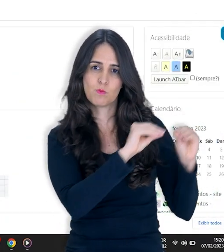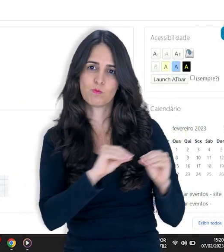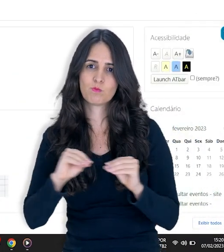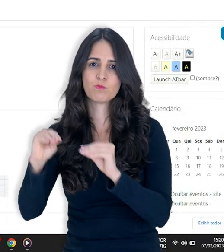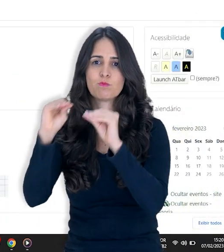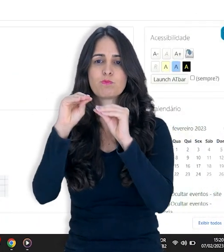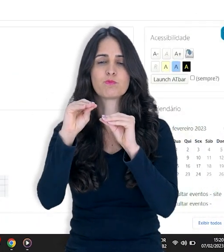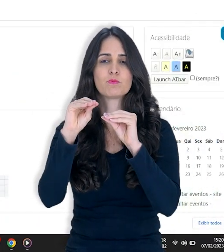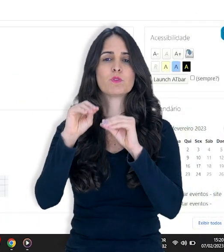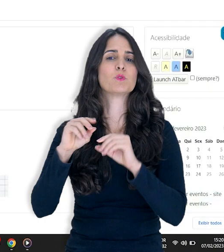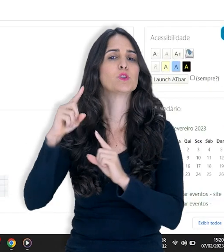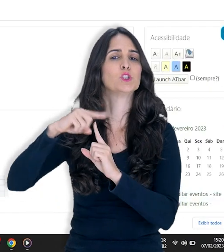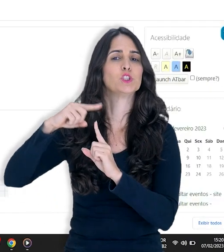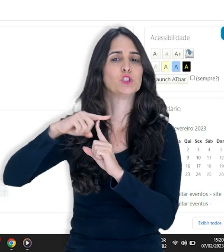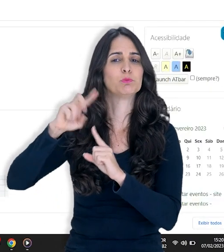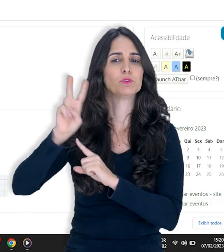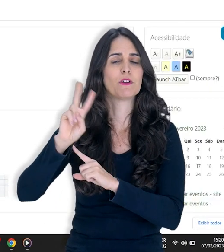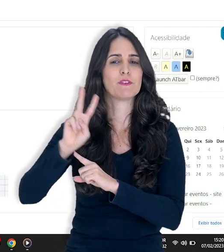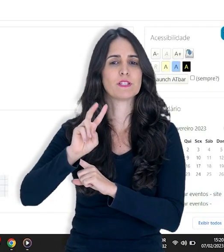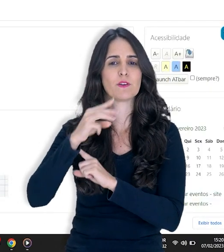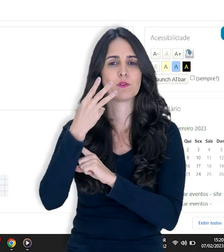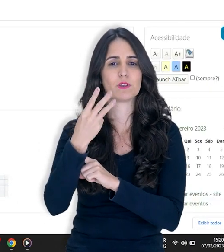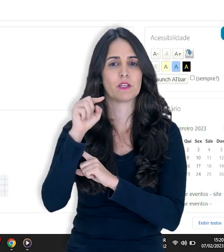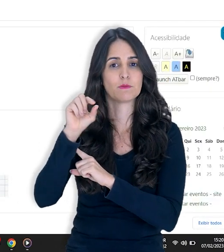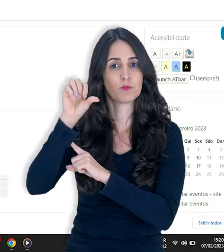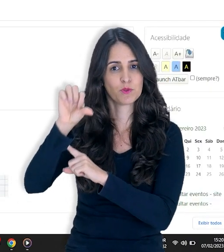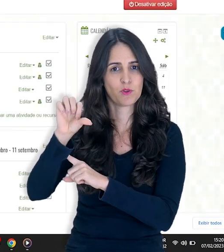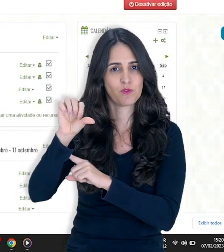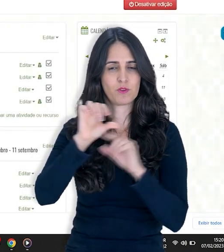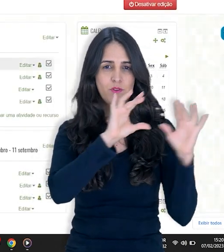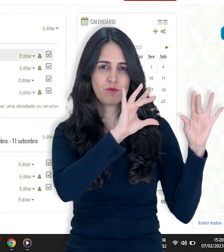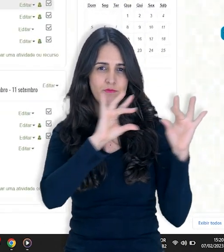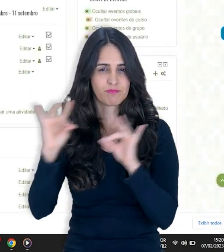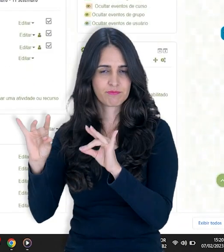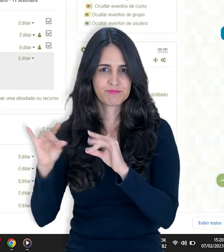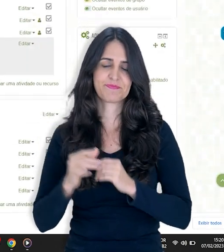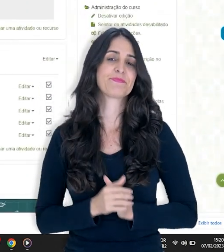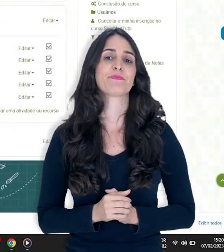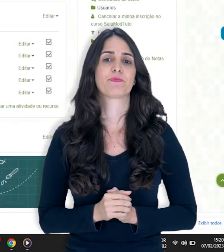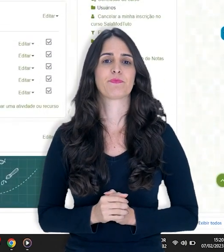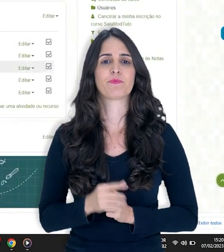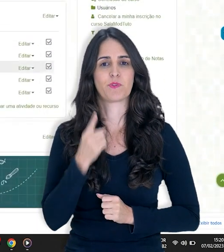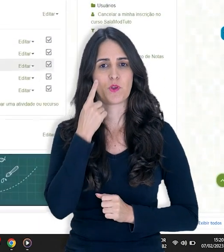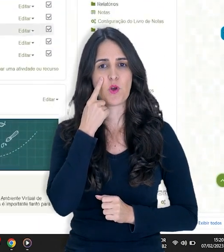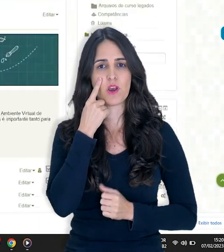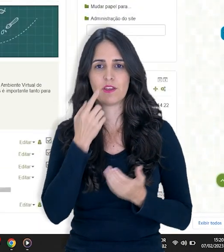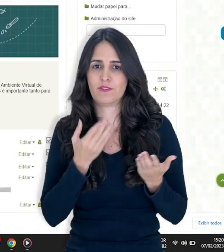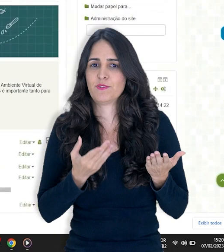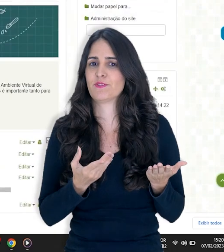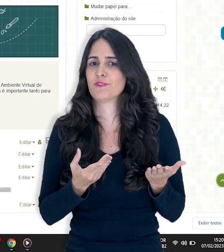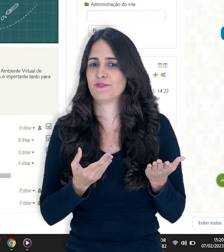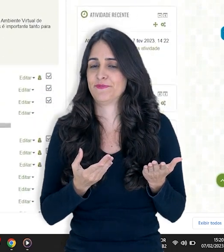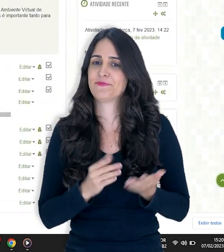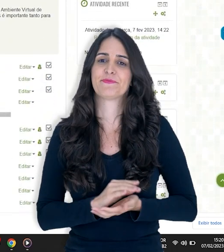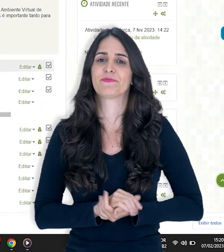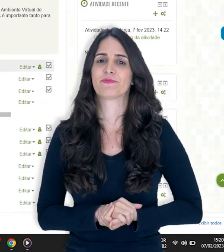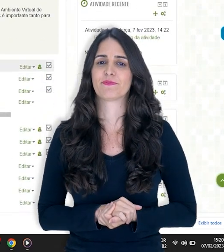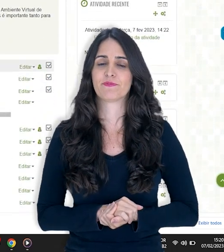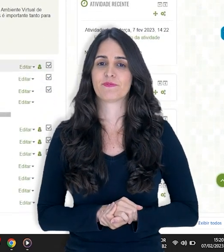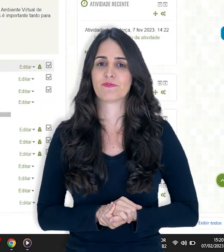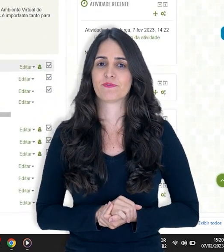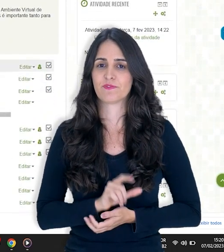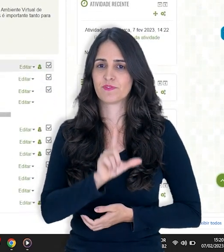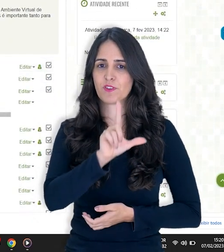sala no Moodle 3.9, que é essa sala aqui, tá bom? Eu vou escolher essa atividade aqui, que é a atividade